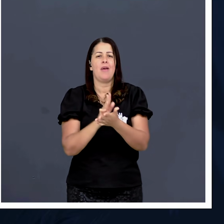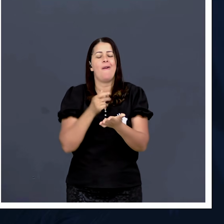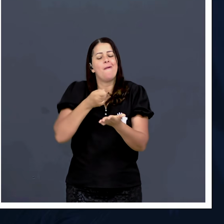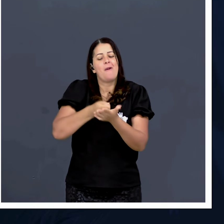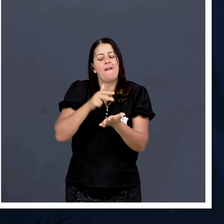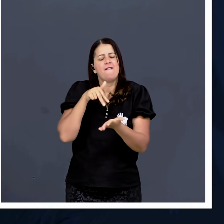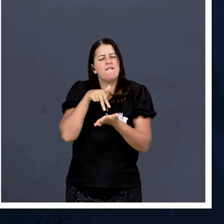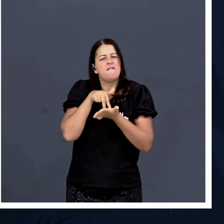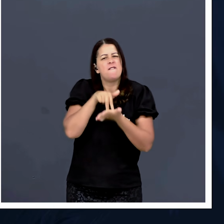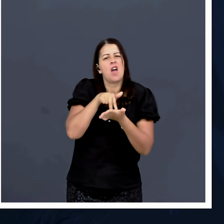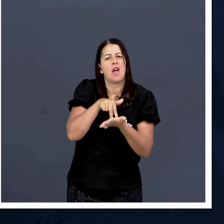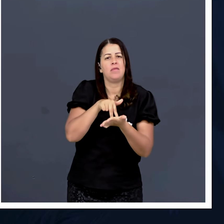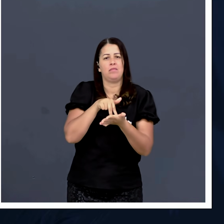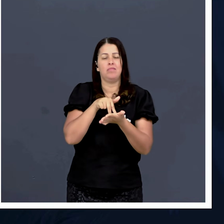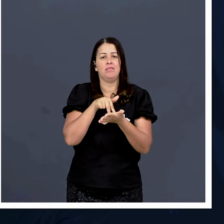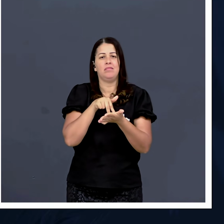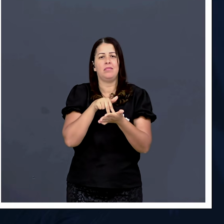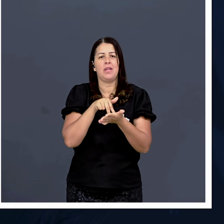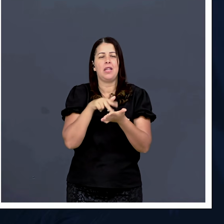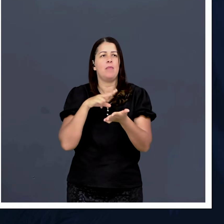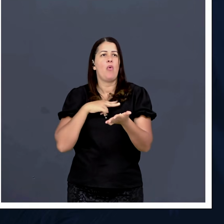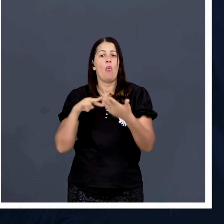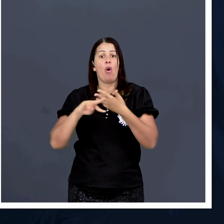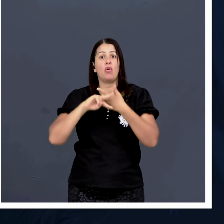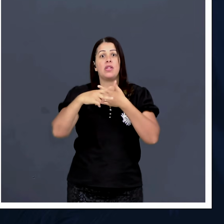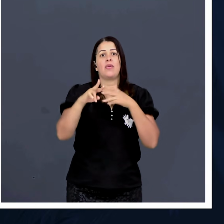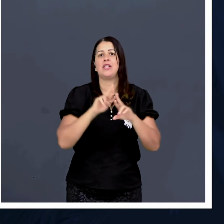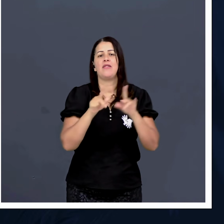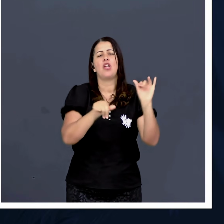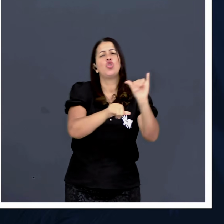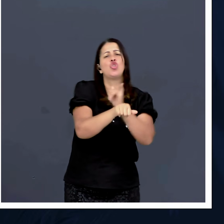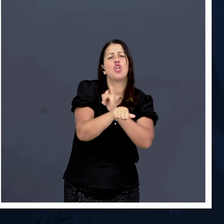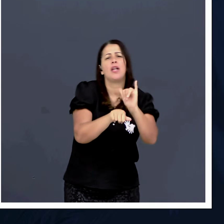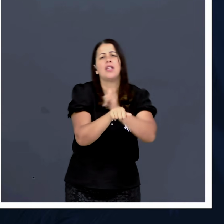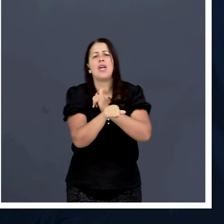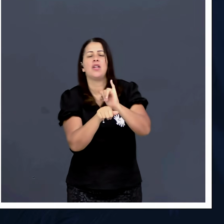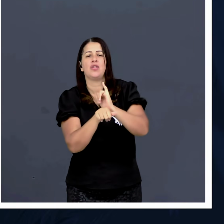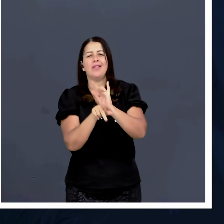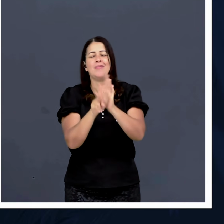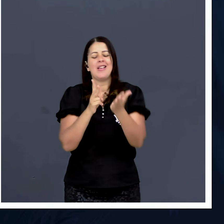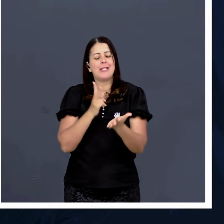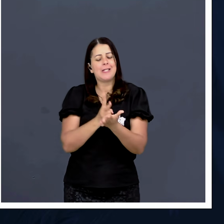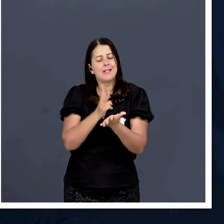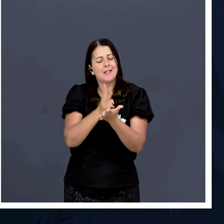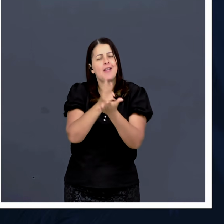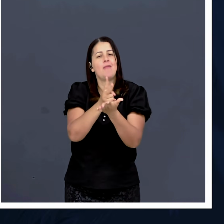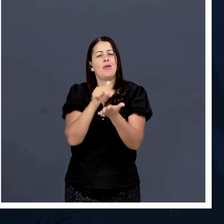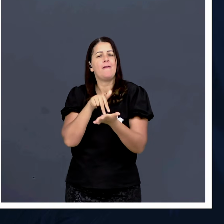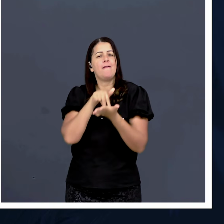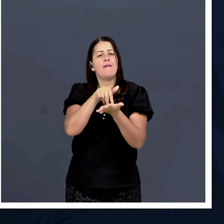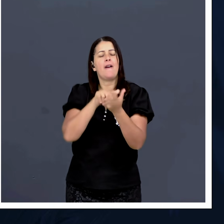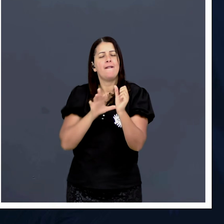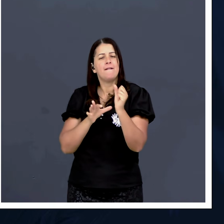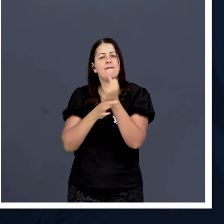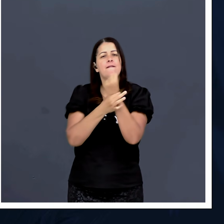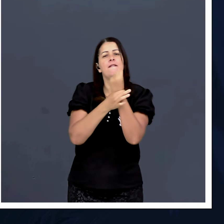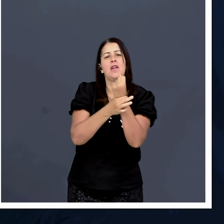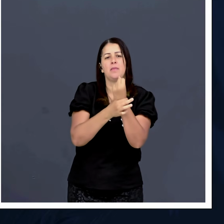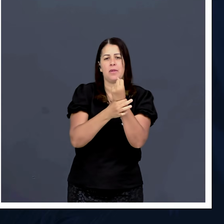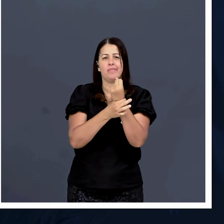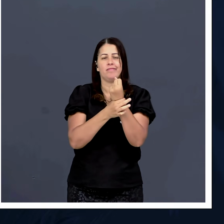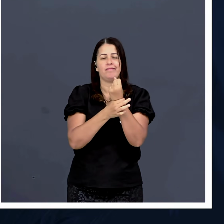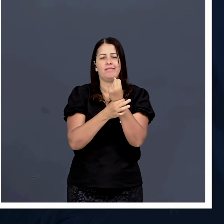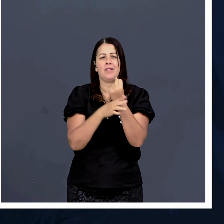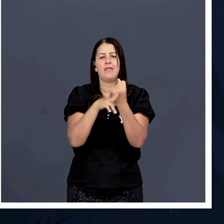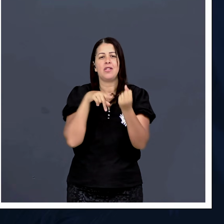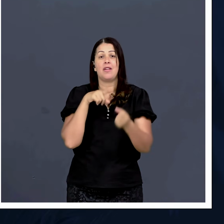Persistente é criar novas alternativas. Continue semeando, cuidando, tirando as arestas,